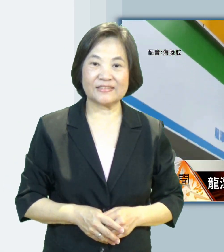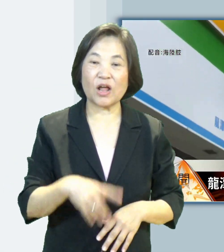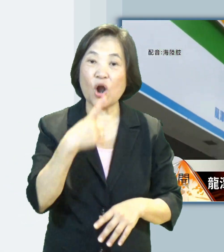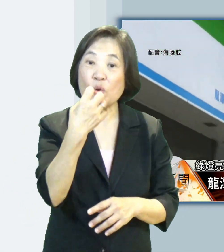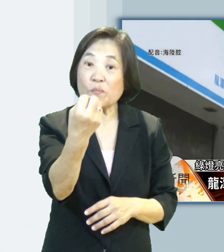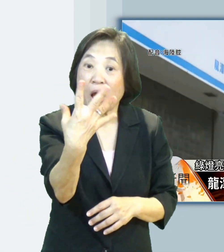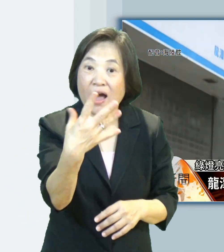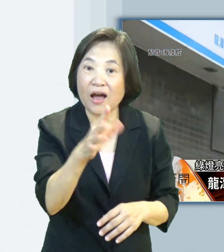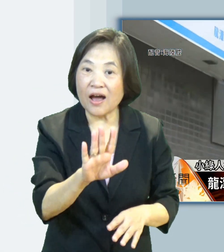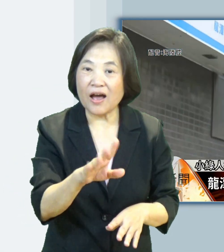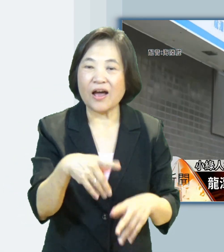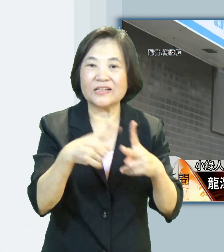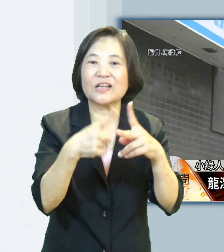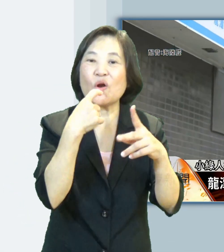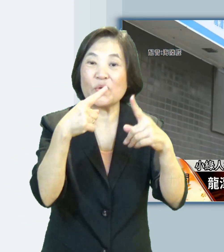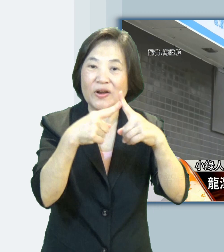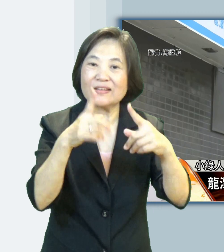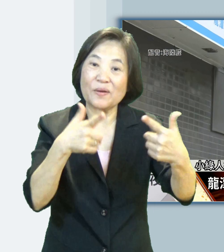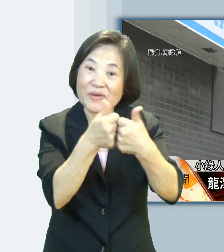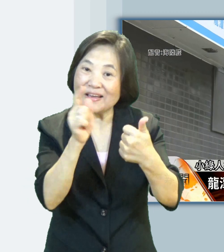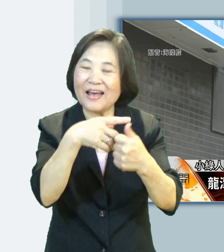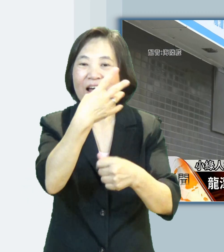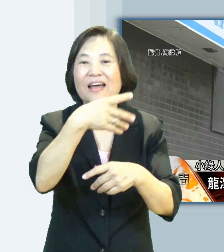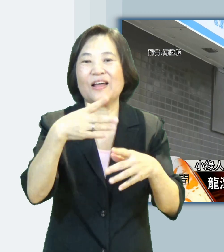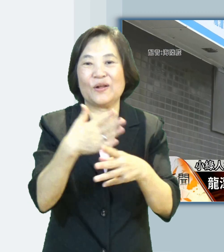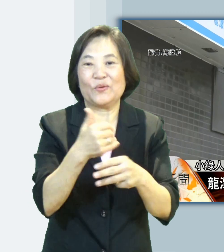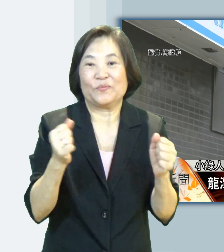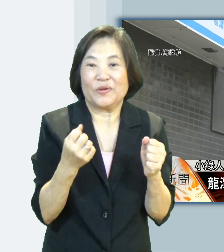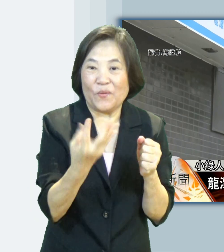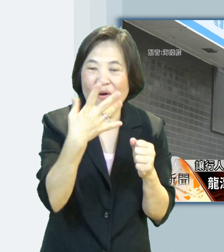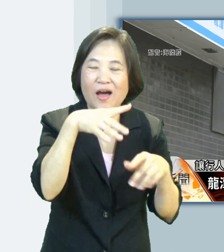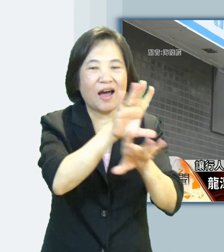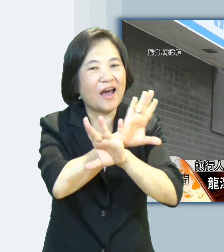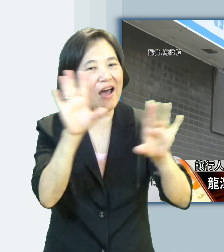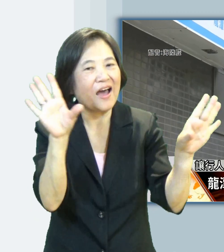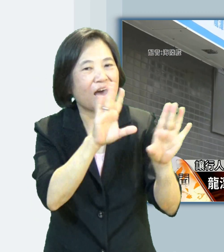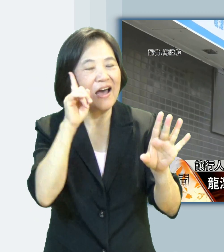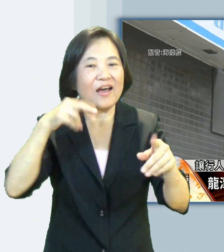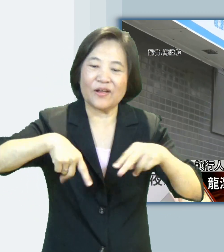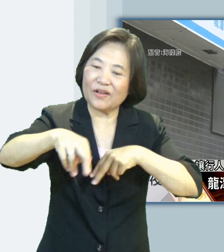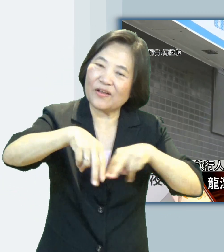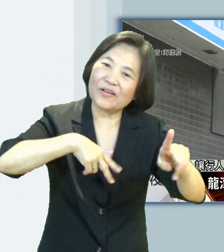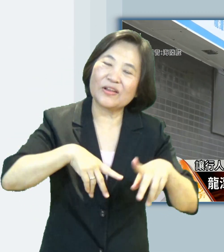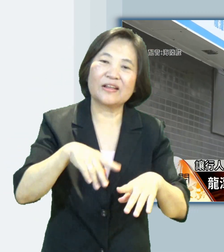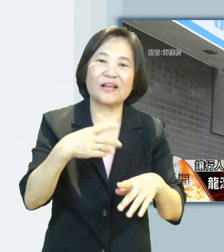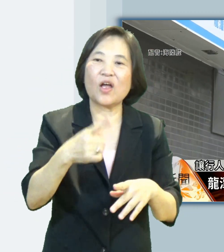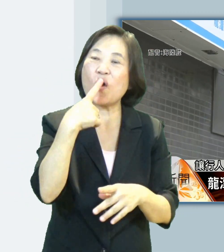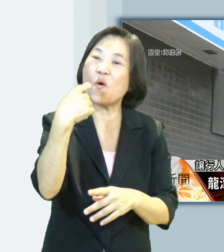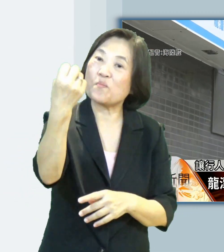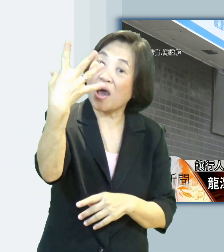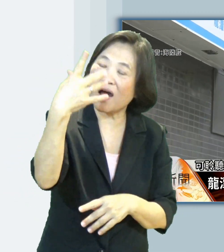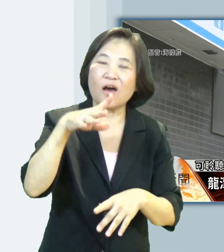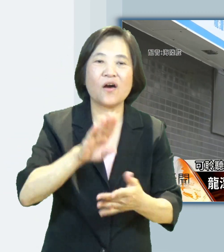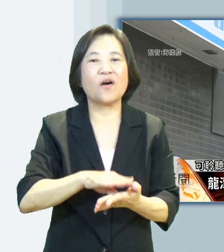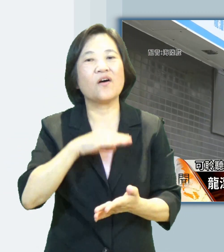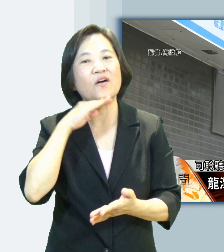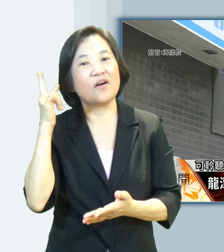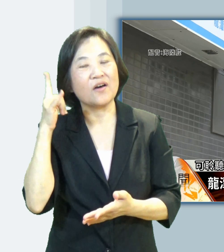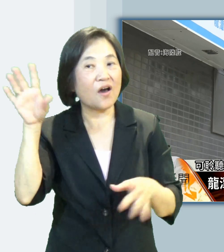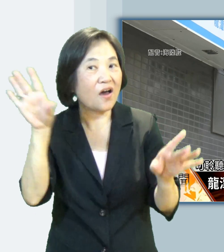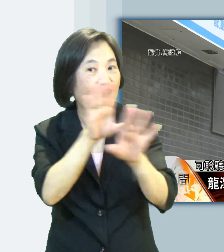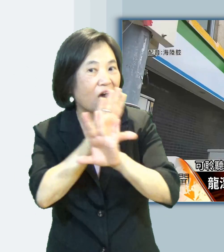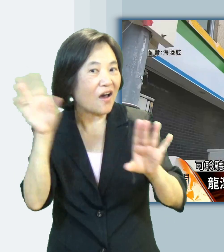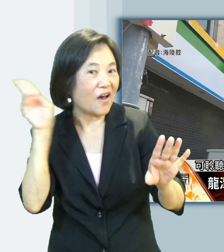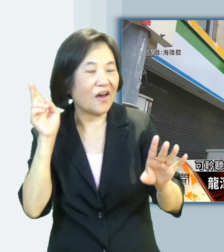江镇初期来，石墙人搭配路边花荷塘的韵味，本行路的人四季在风顶的世界，坐在天下来